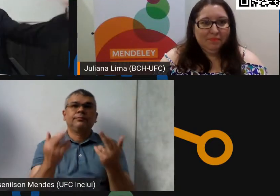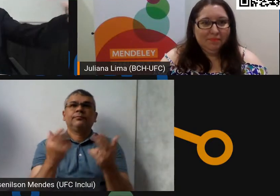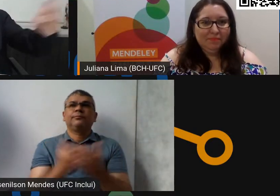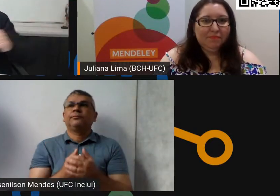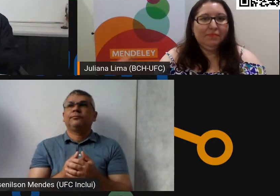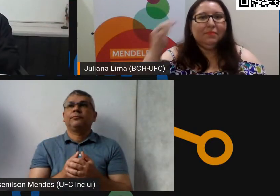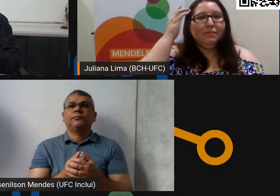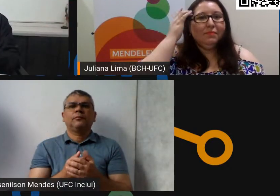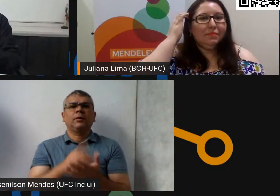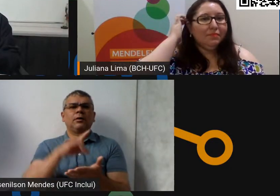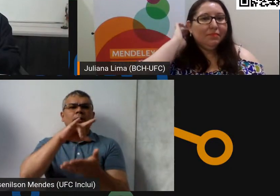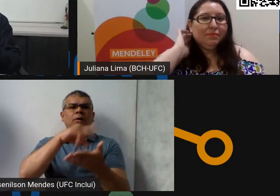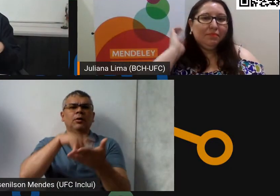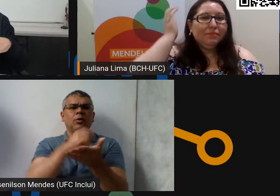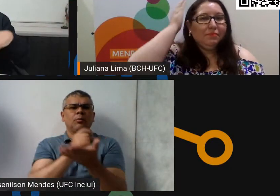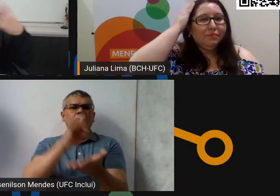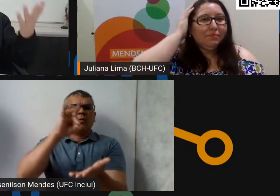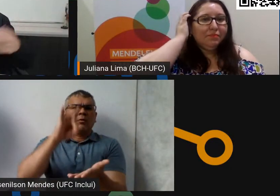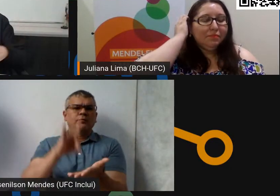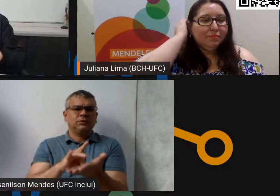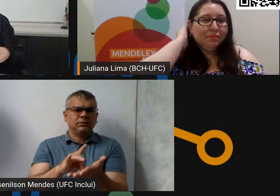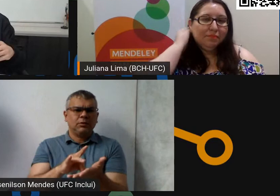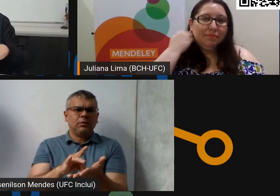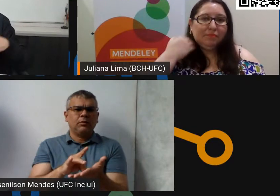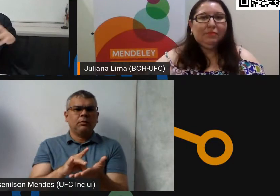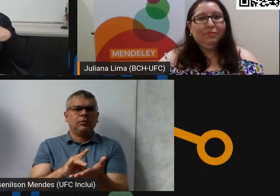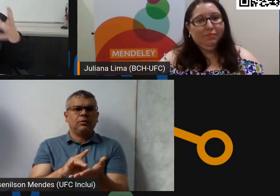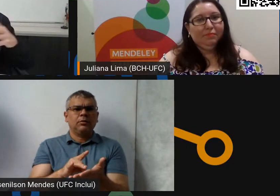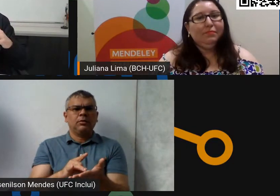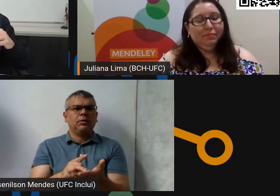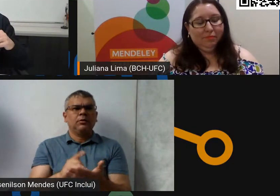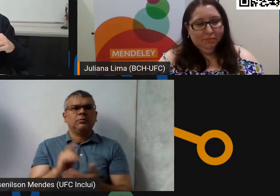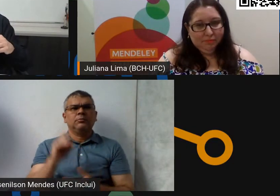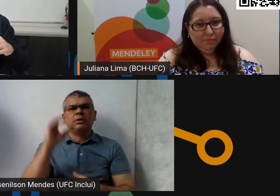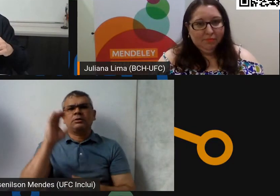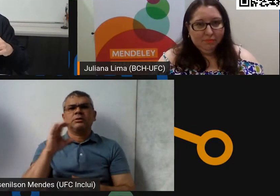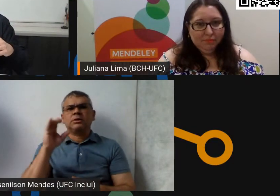documentos oficiais, né? nas ciências internacionais,